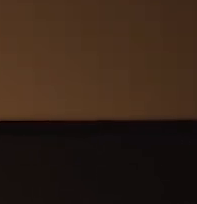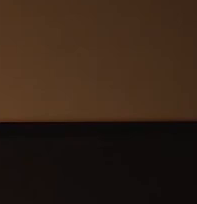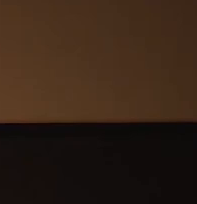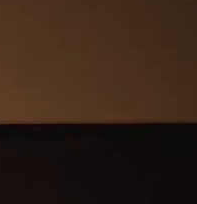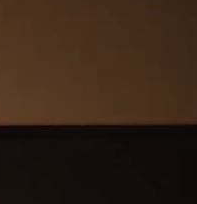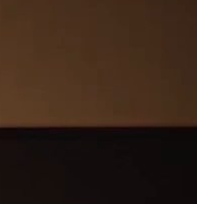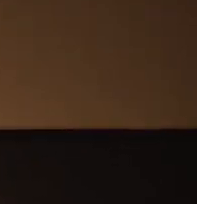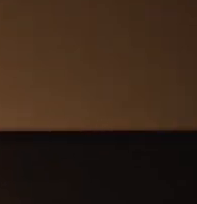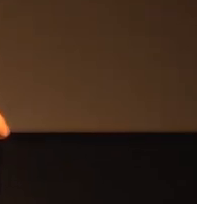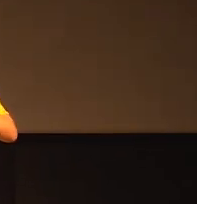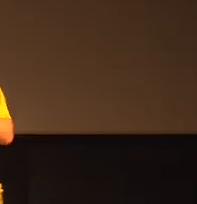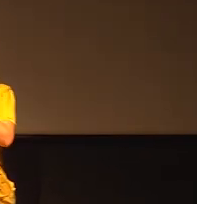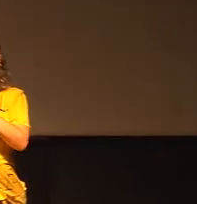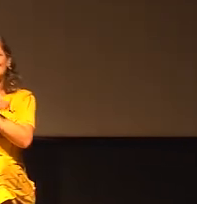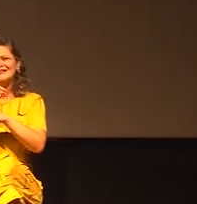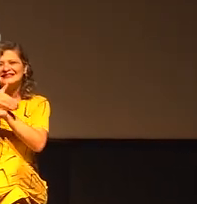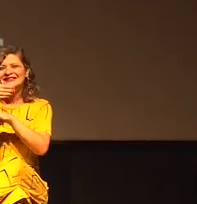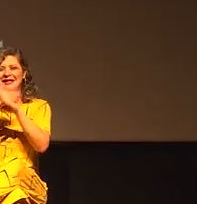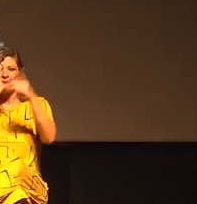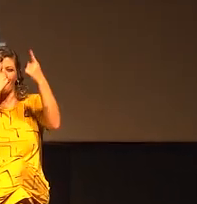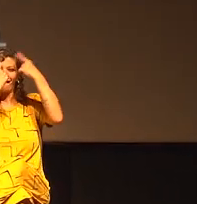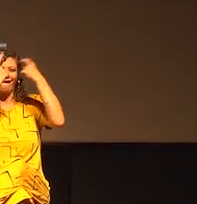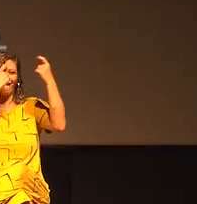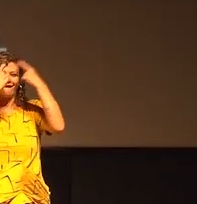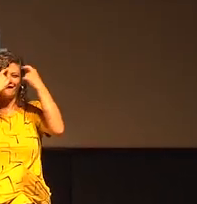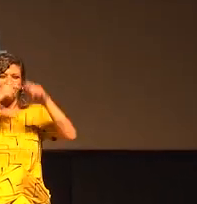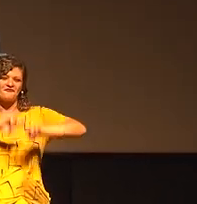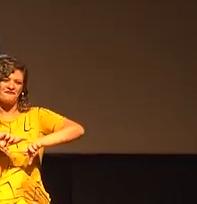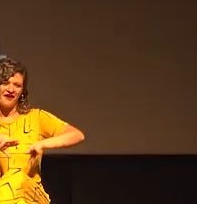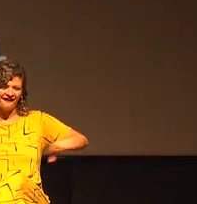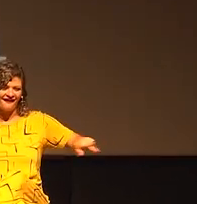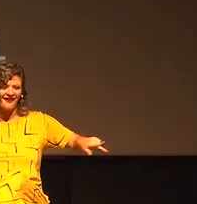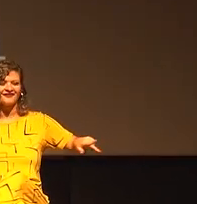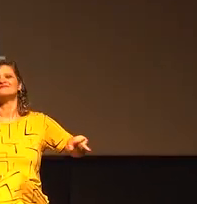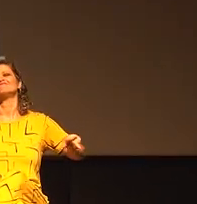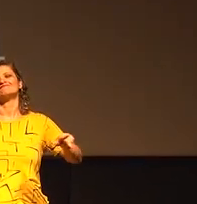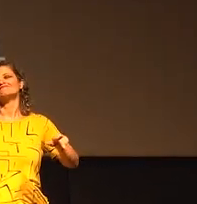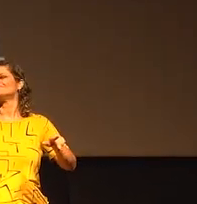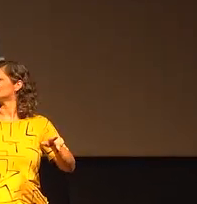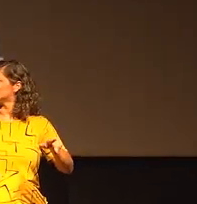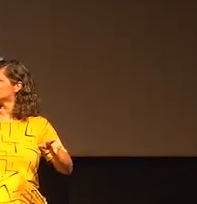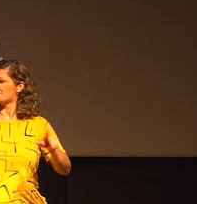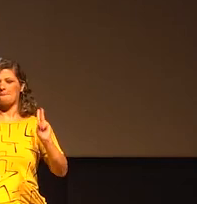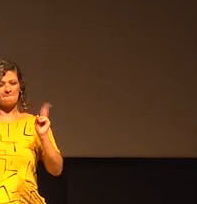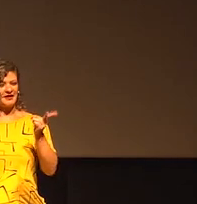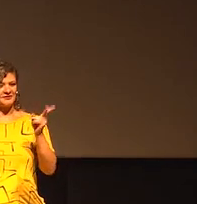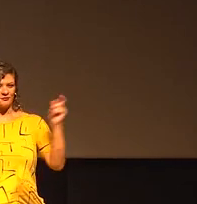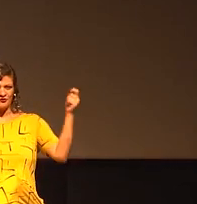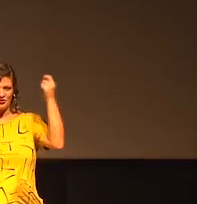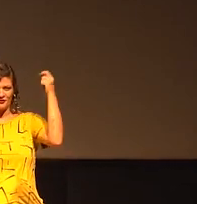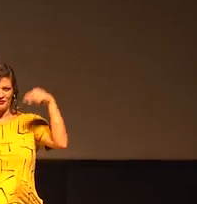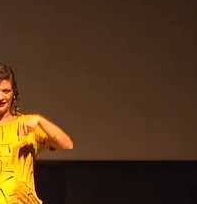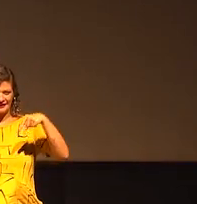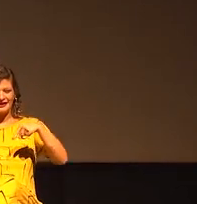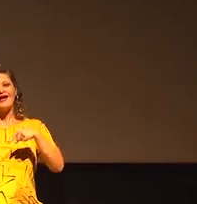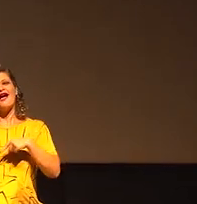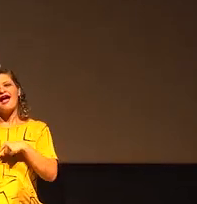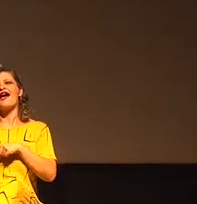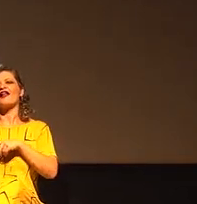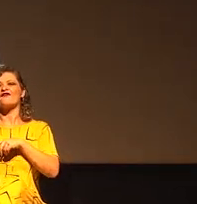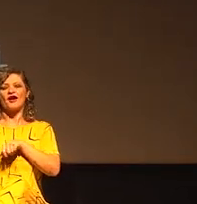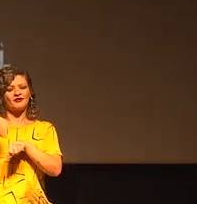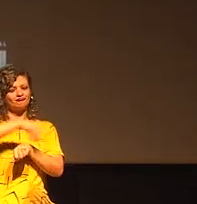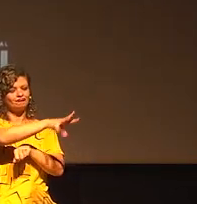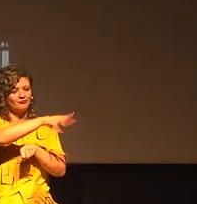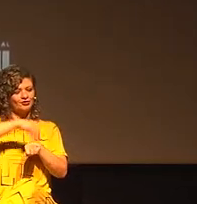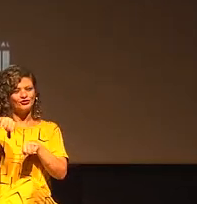enfim participa com muita criação ah na no no festival aqui e ela que vai mediar